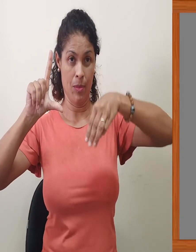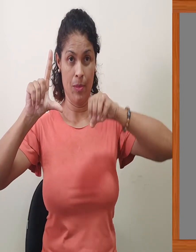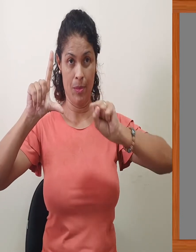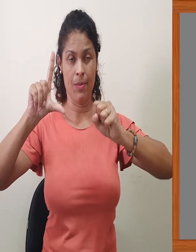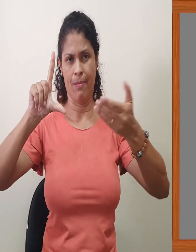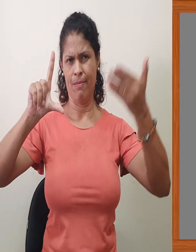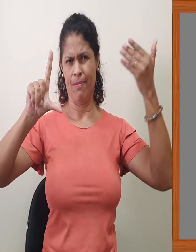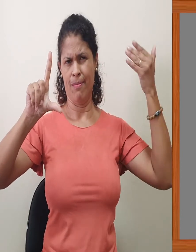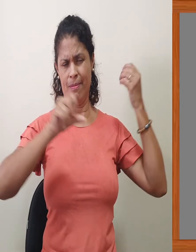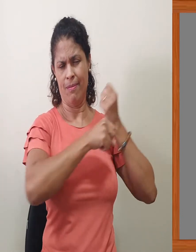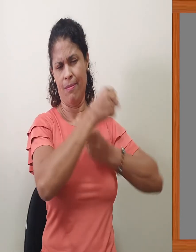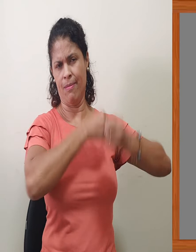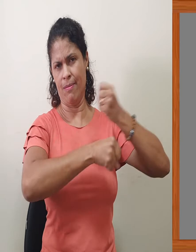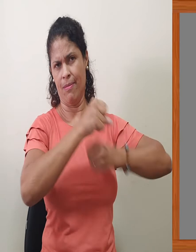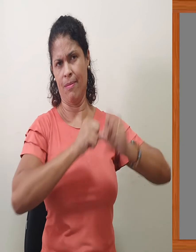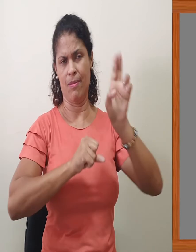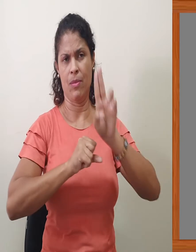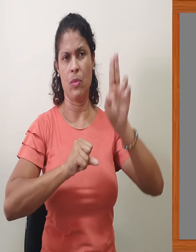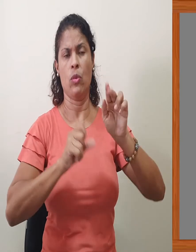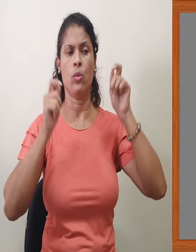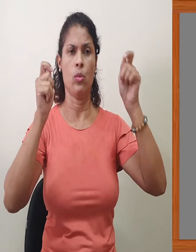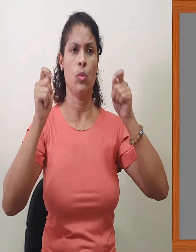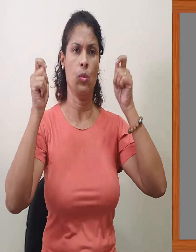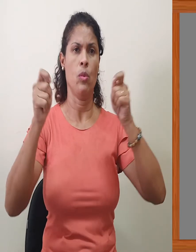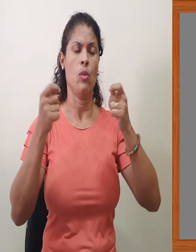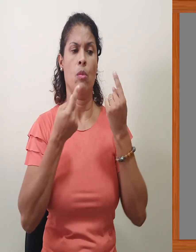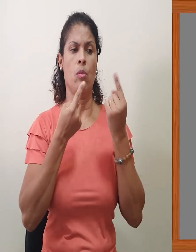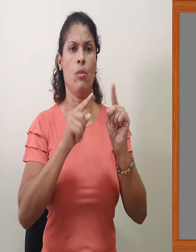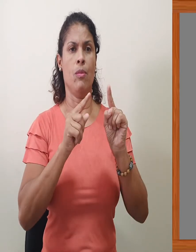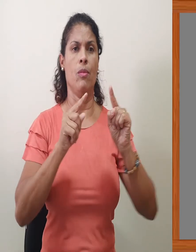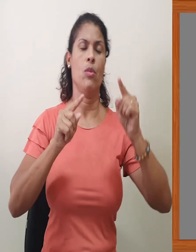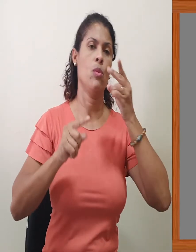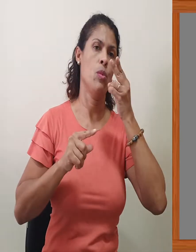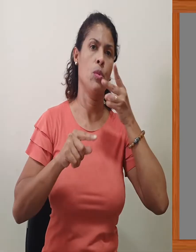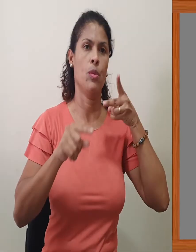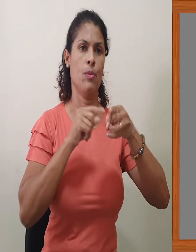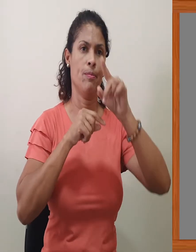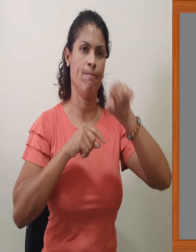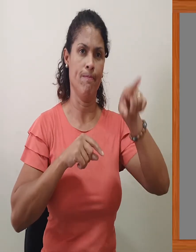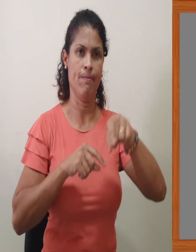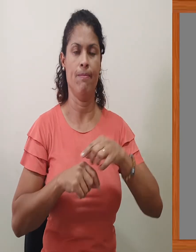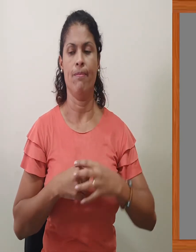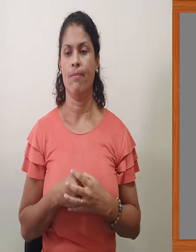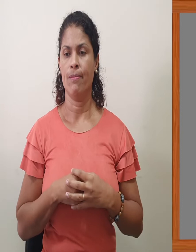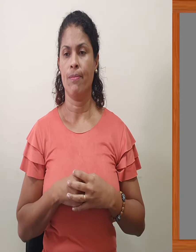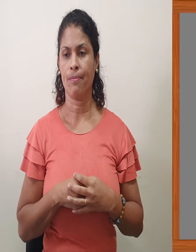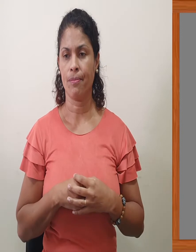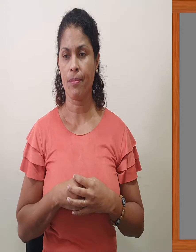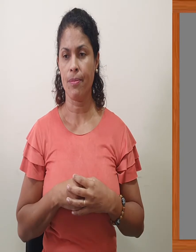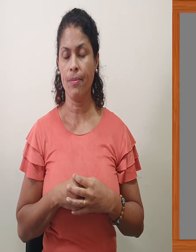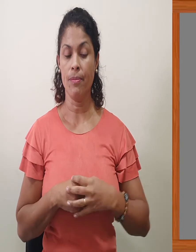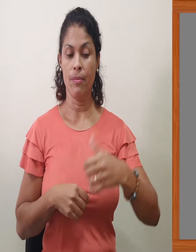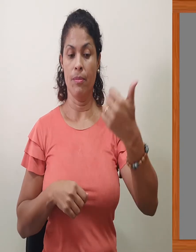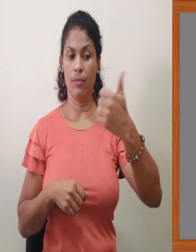doença. Entretanto, ainda é possível promover a prevenção